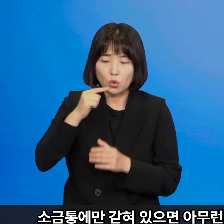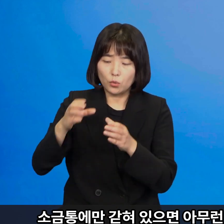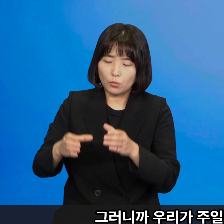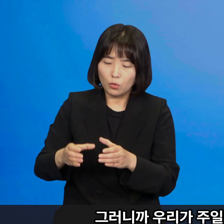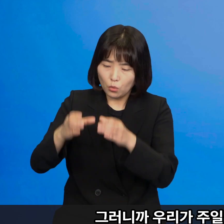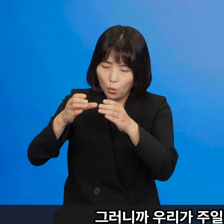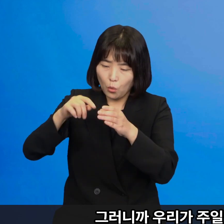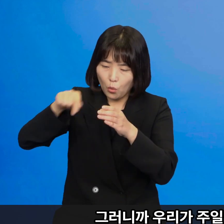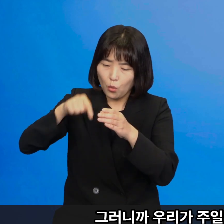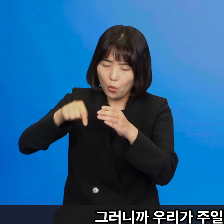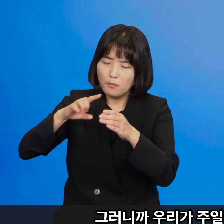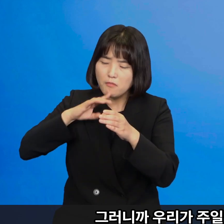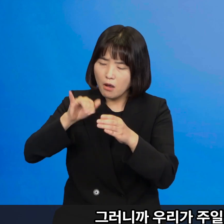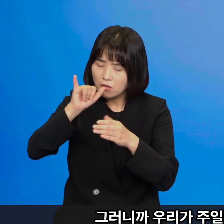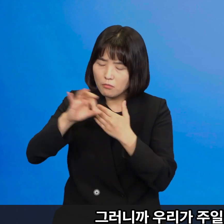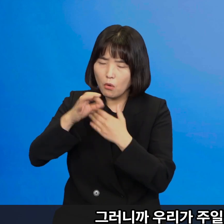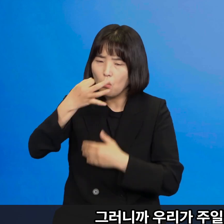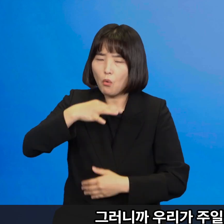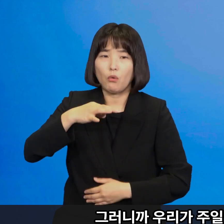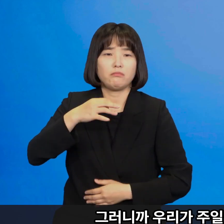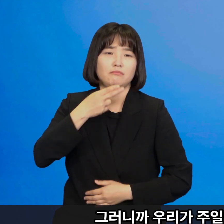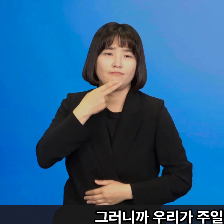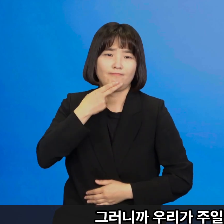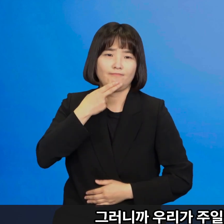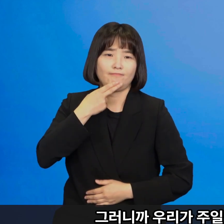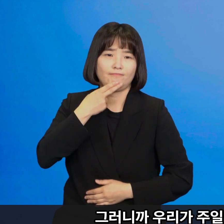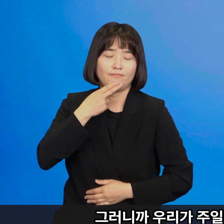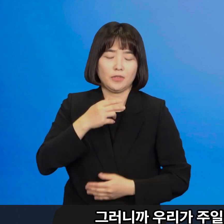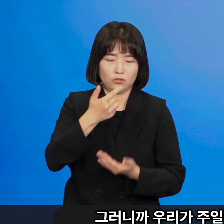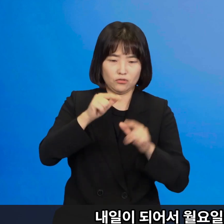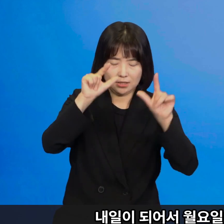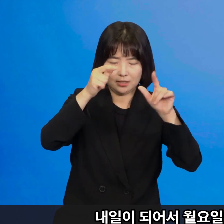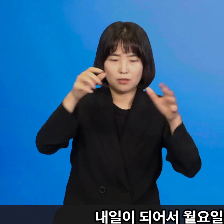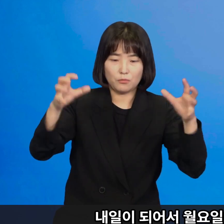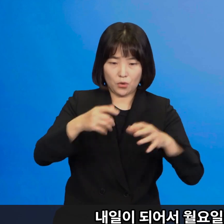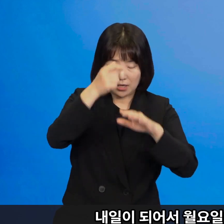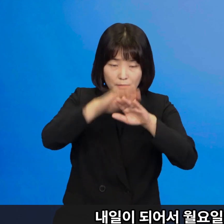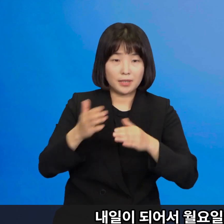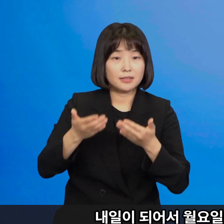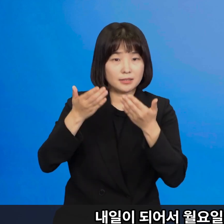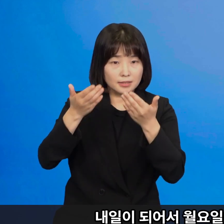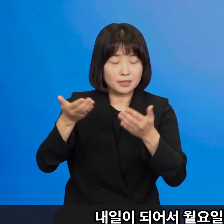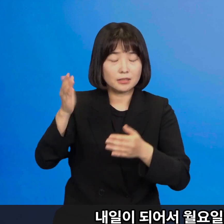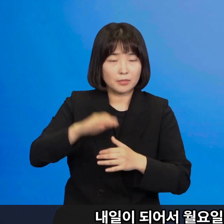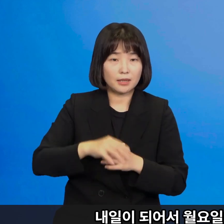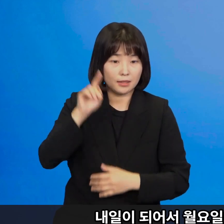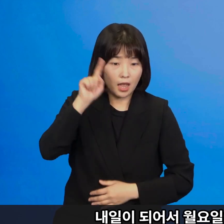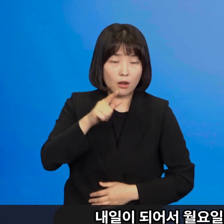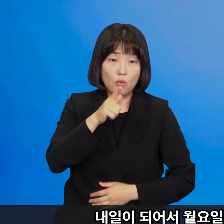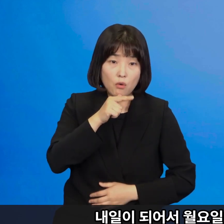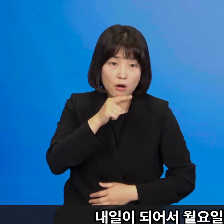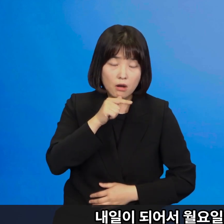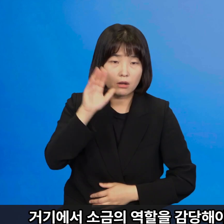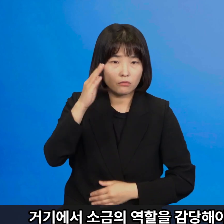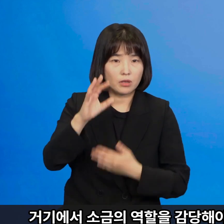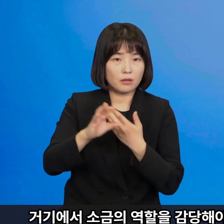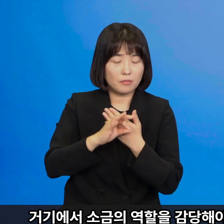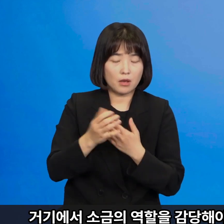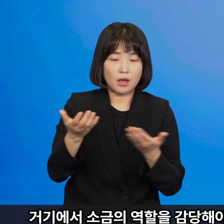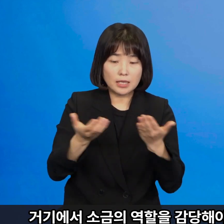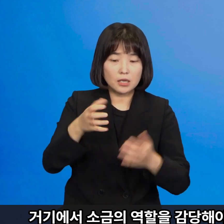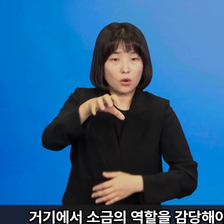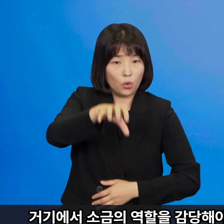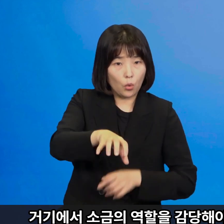거예요. 그러니까 우리가 주일날 모여서 예배를 하지만 내일이 되어서 월요일이 되면은 일터로 나아가서